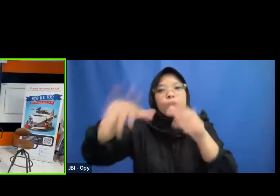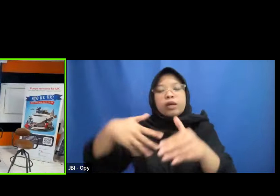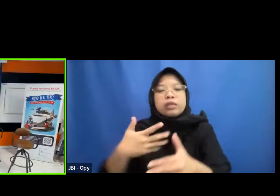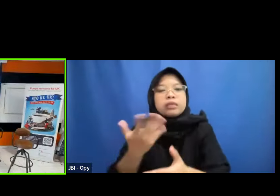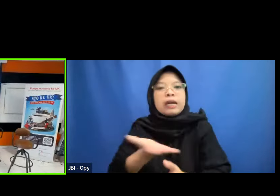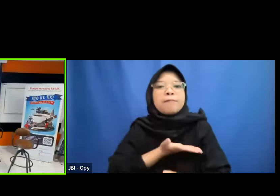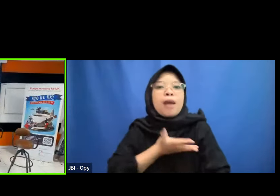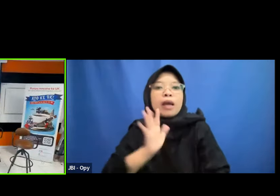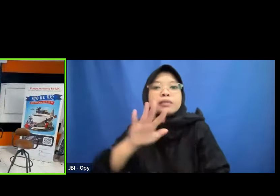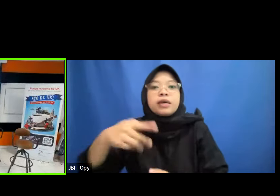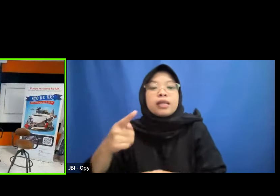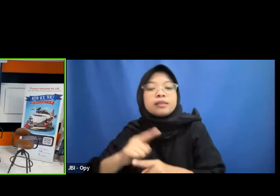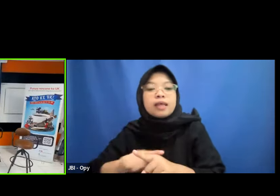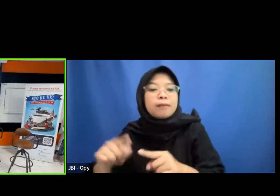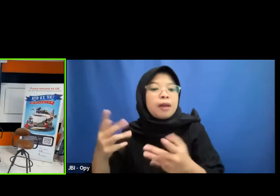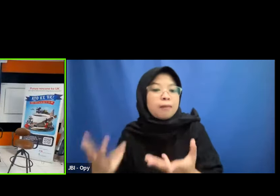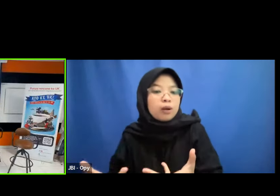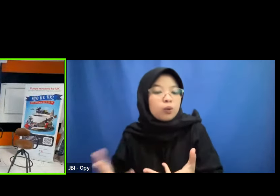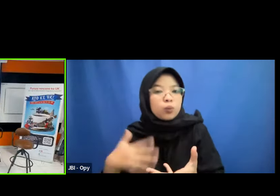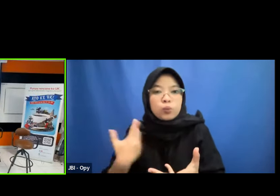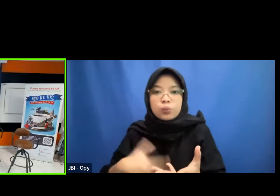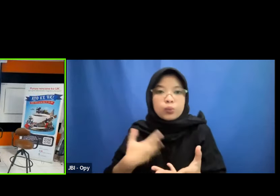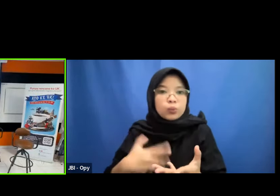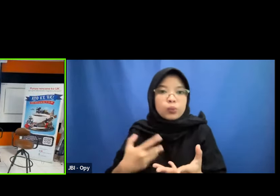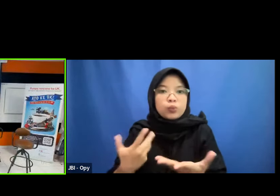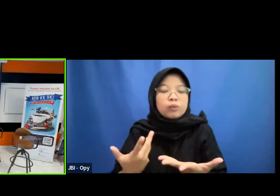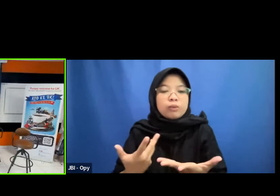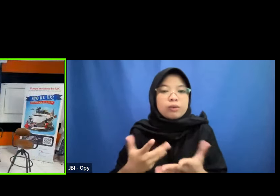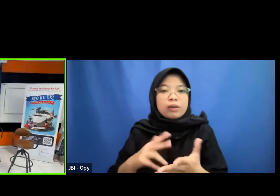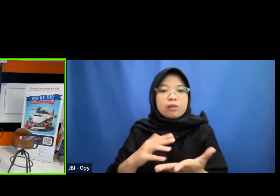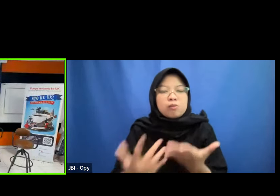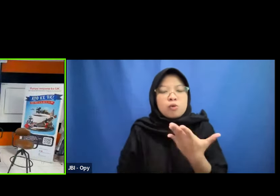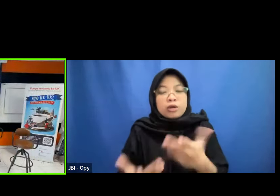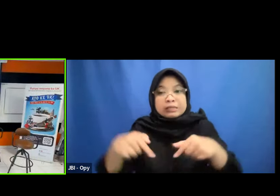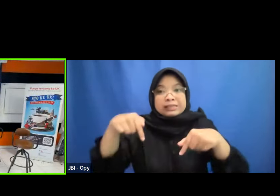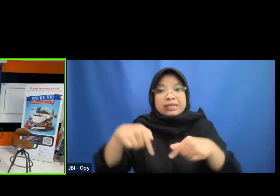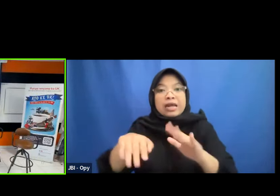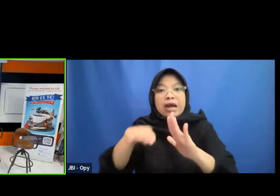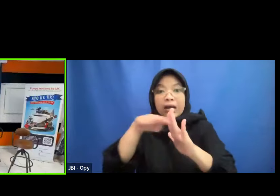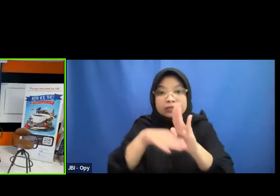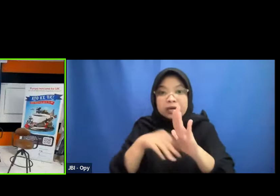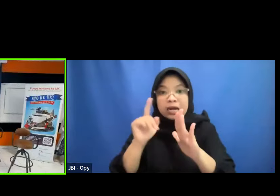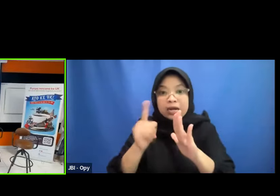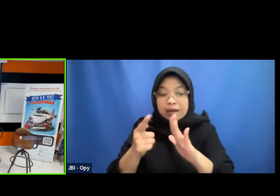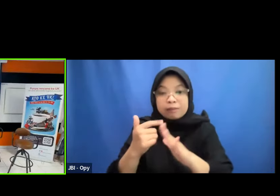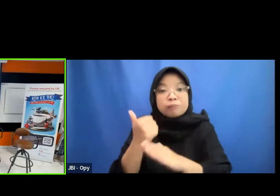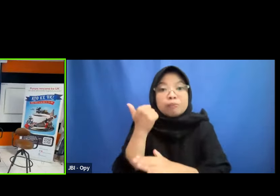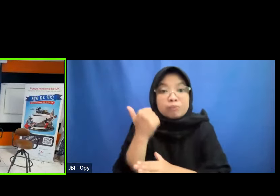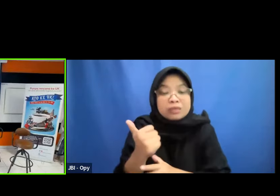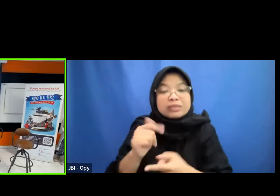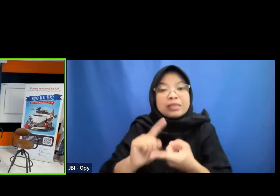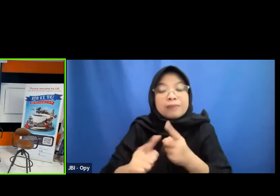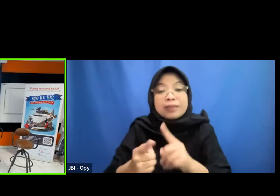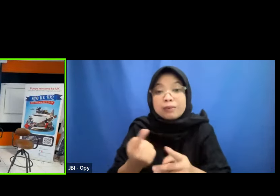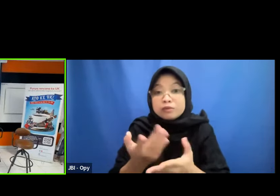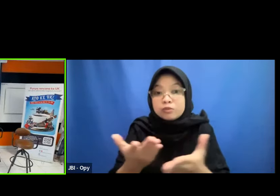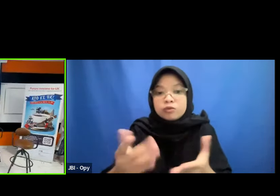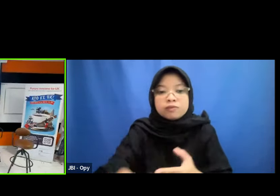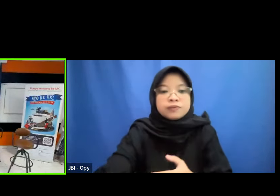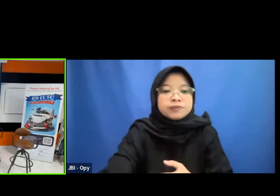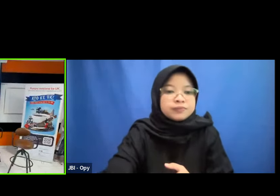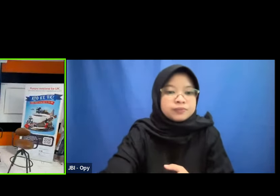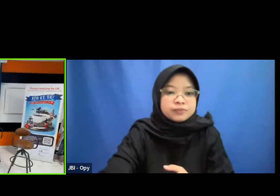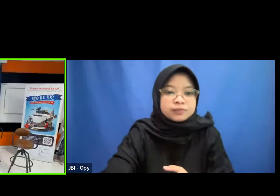gitu tapi dengan adanya kayak gini saya yakin ini akan membuat eh teman-teman kesempatannya semakin tinggi gitu ya